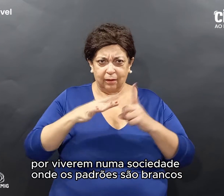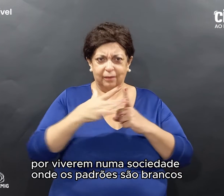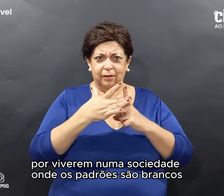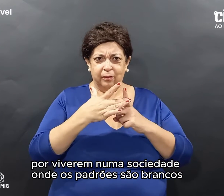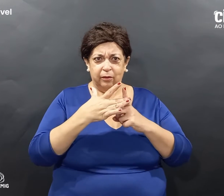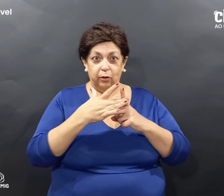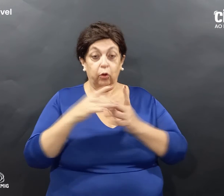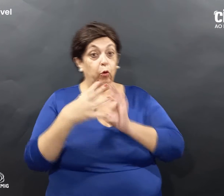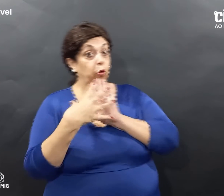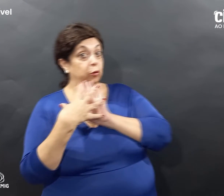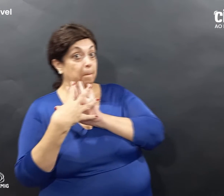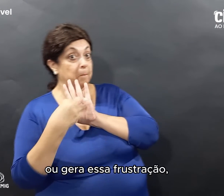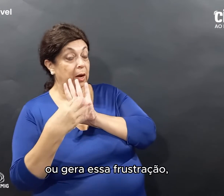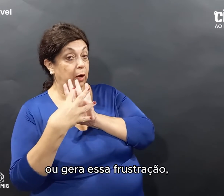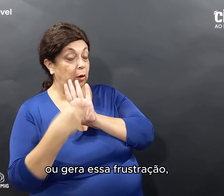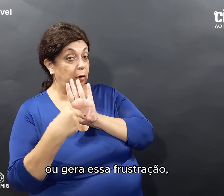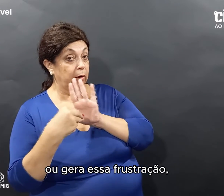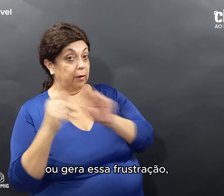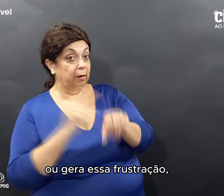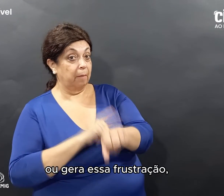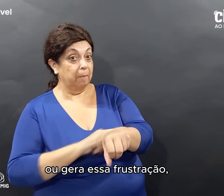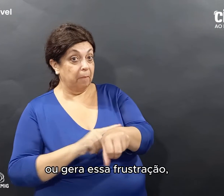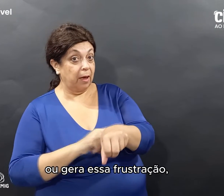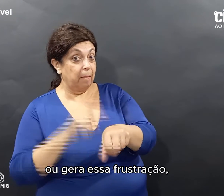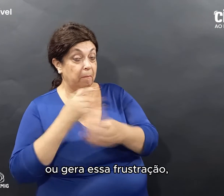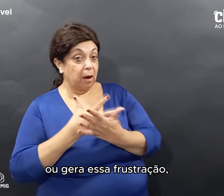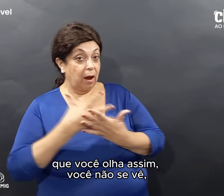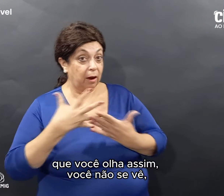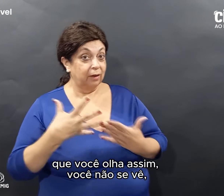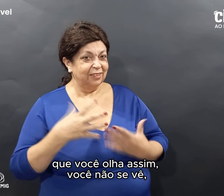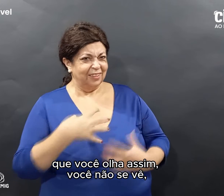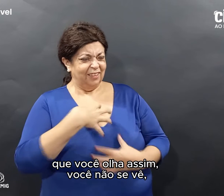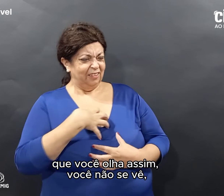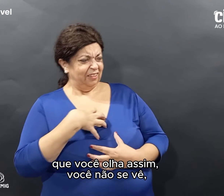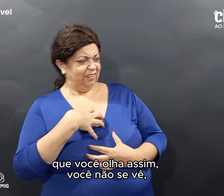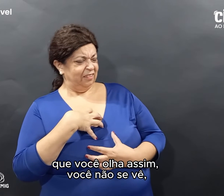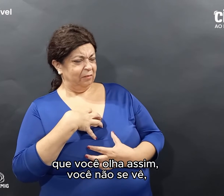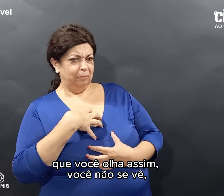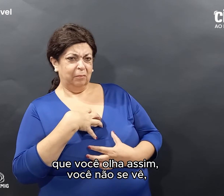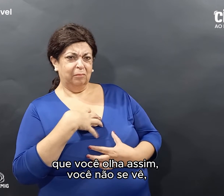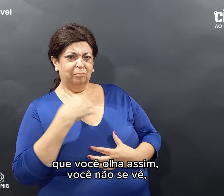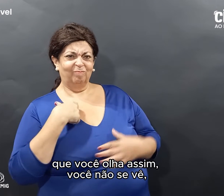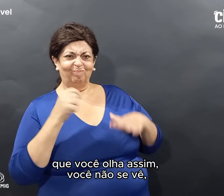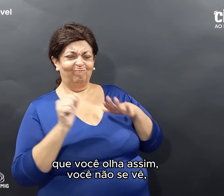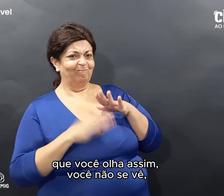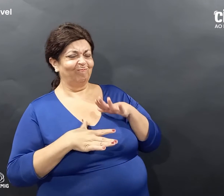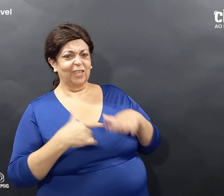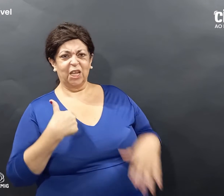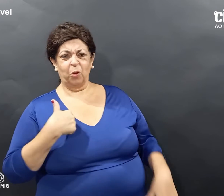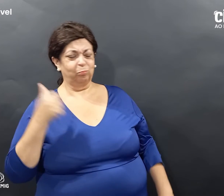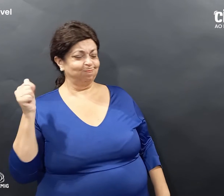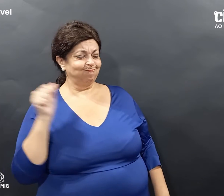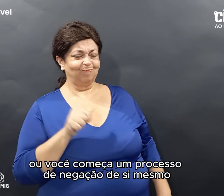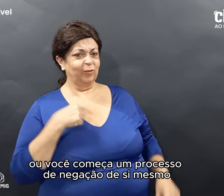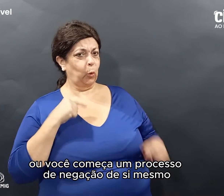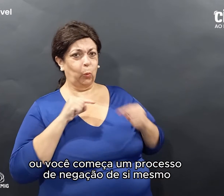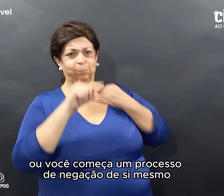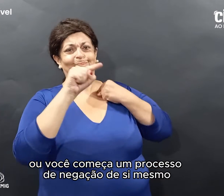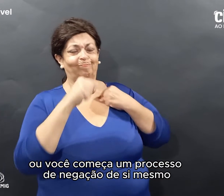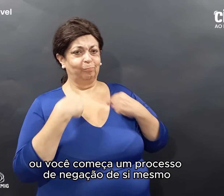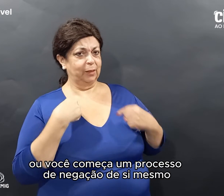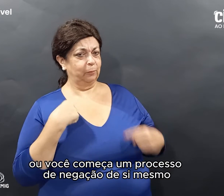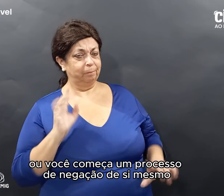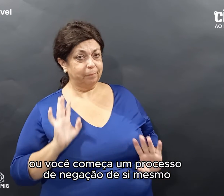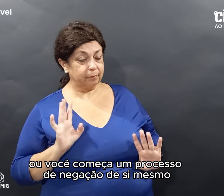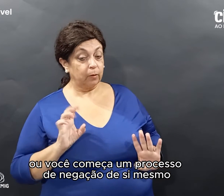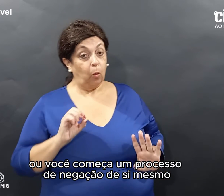são brancos, ou gera essa frustração, né? Você olha assim, você não se vê, né? Ou